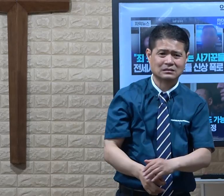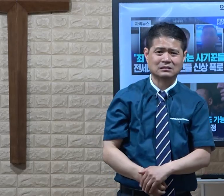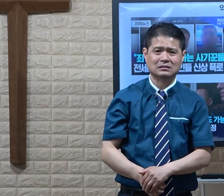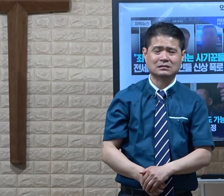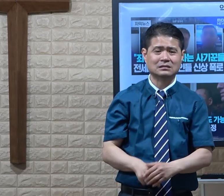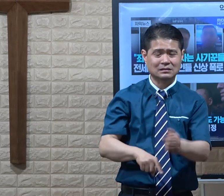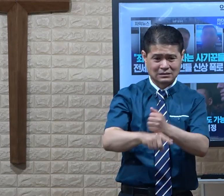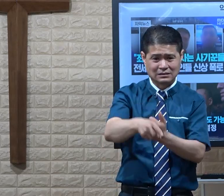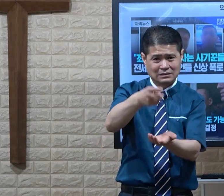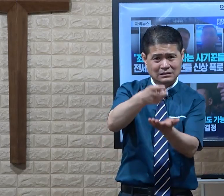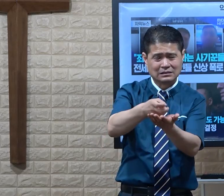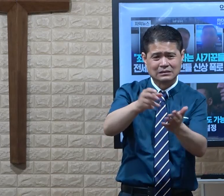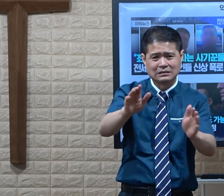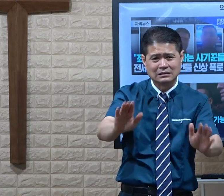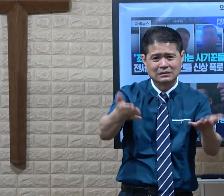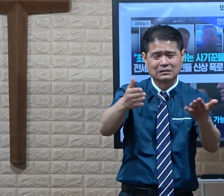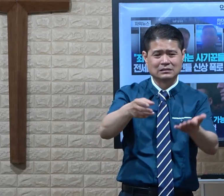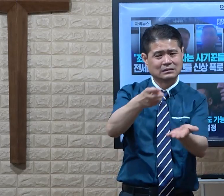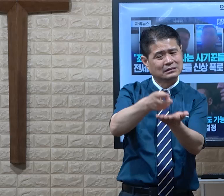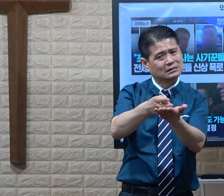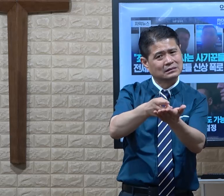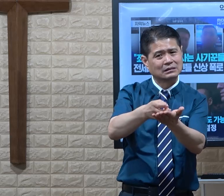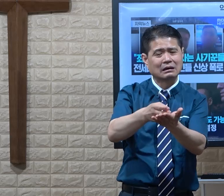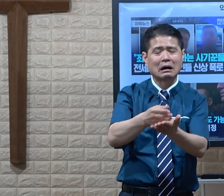정말 이 한국의 위상이 추락되는 현실인 거죠.